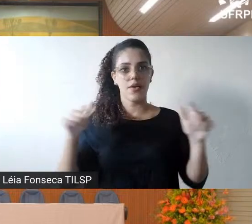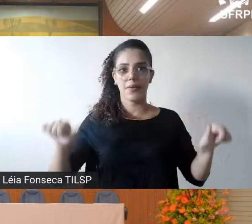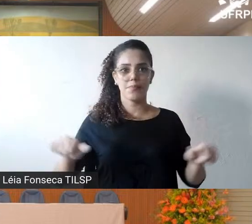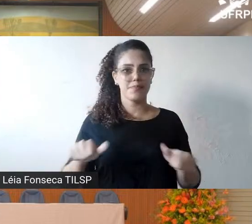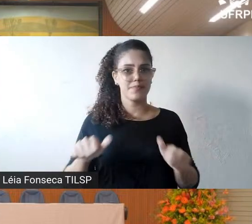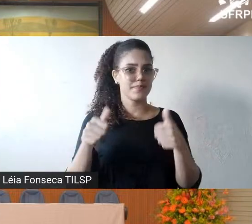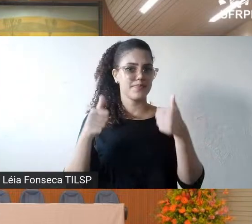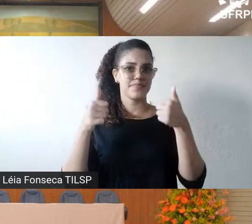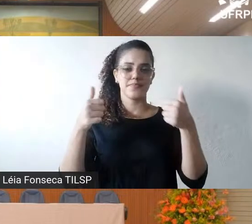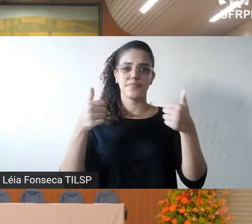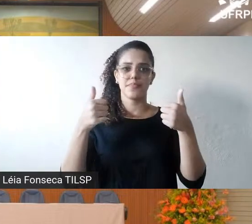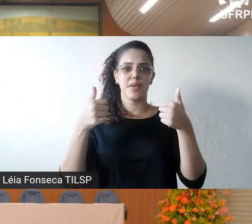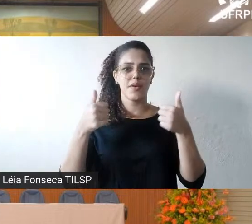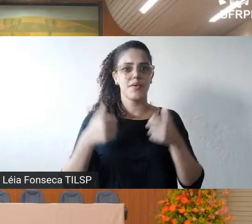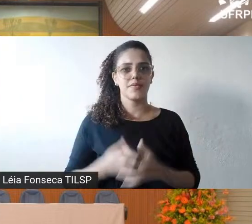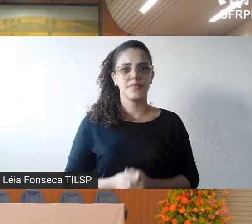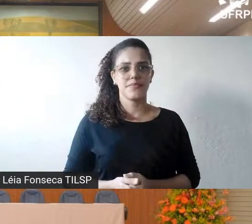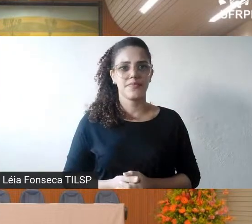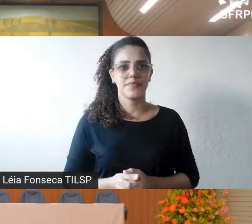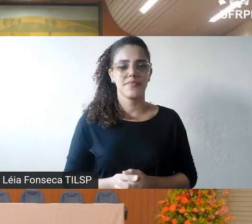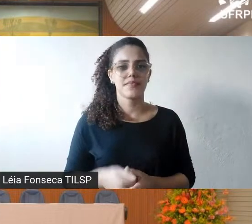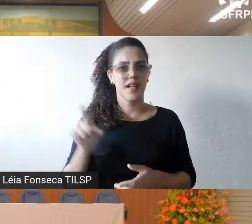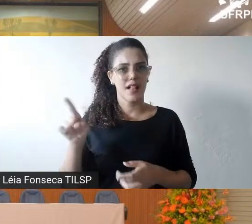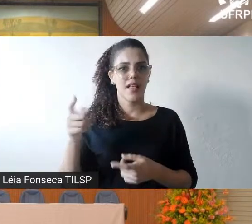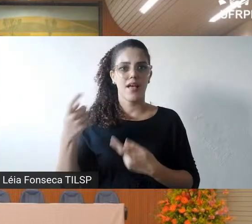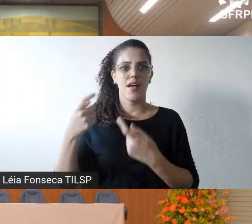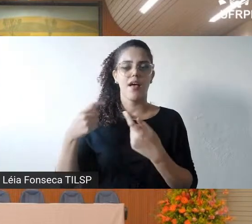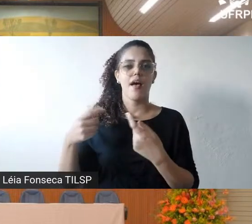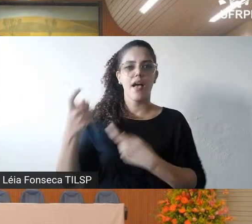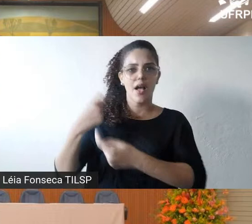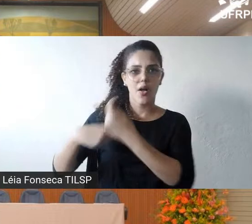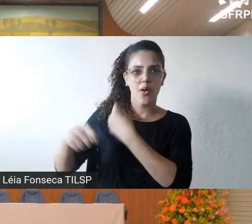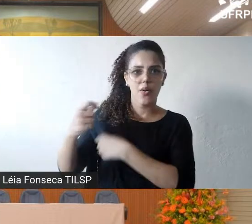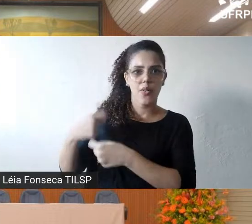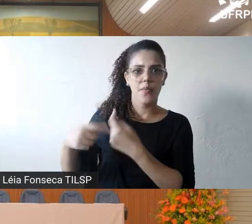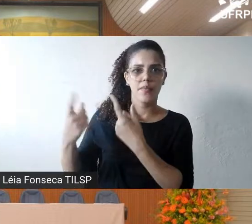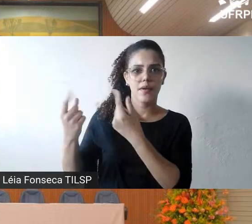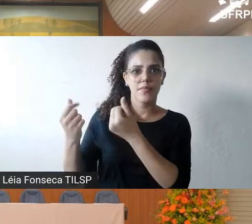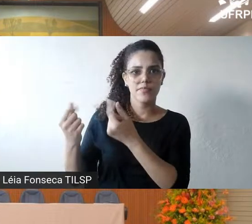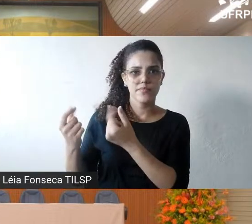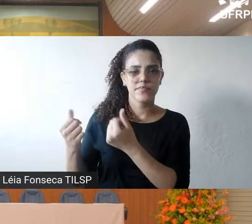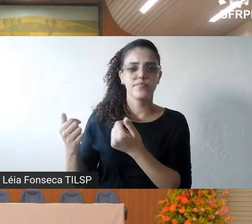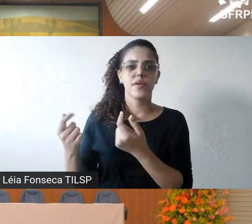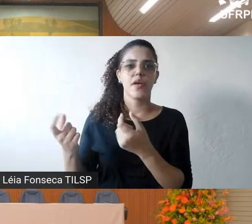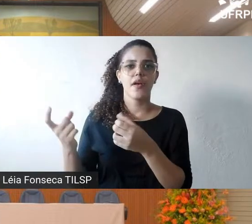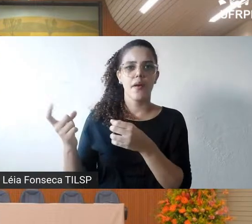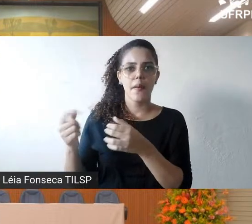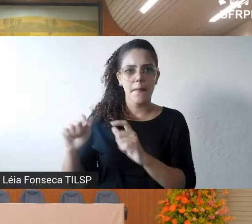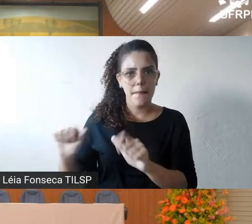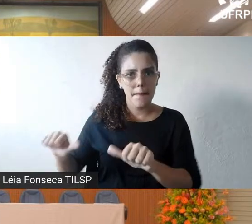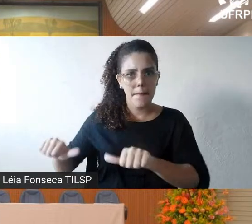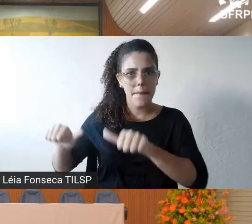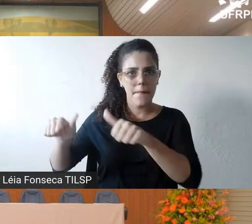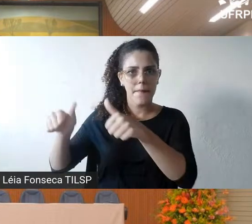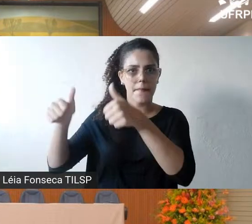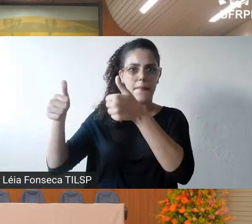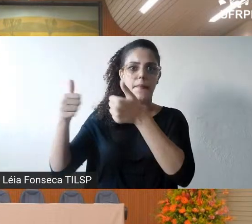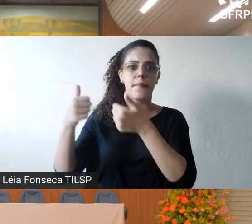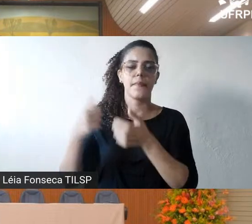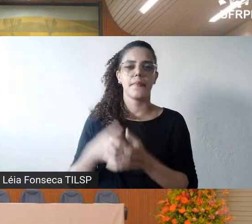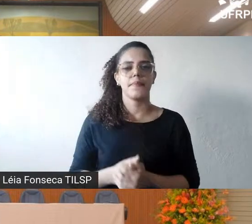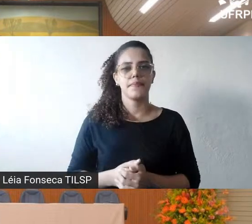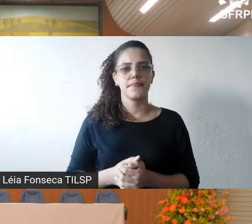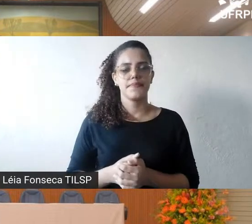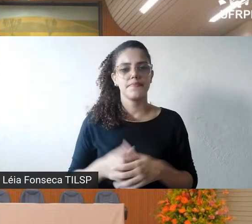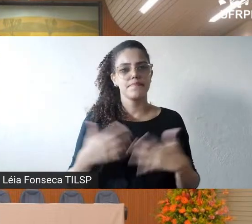dessa situação, nós já estaríamos com a economia retomando e as pessoas. Enquanto isso, precisamos do auxílio emergencial